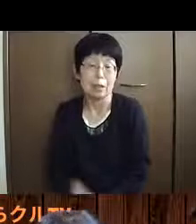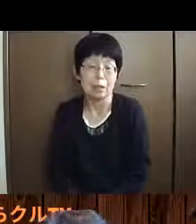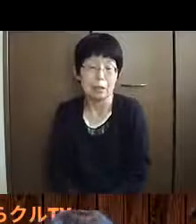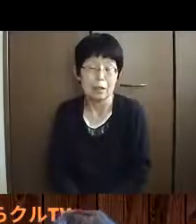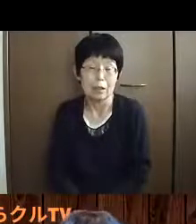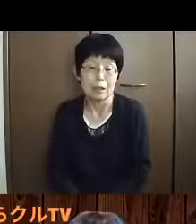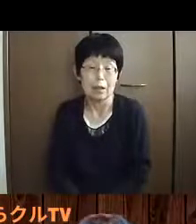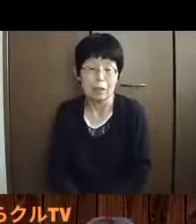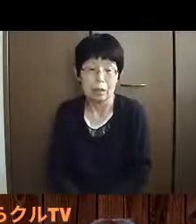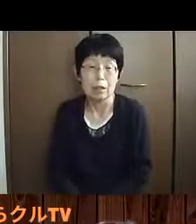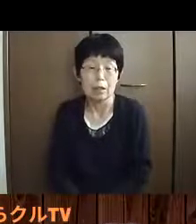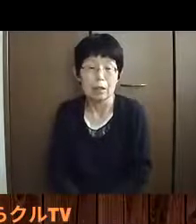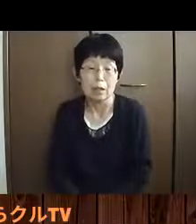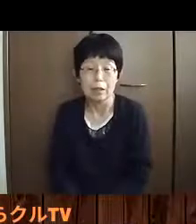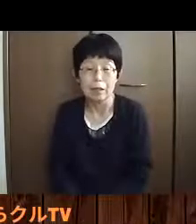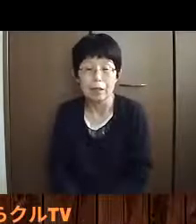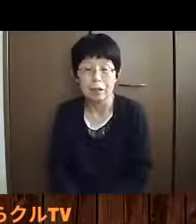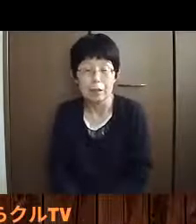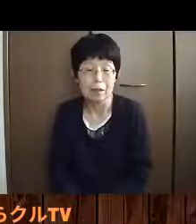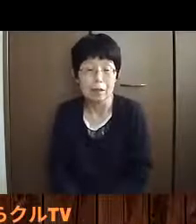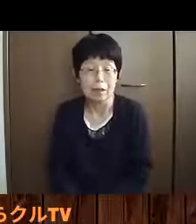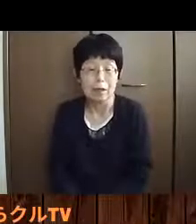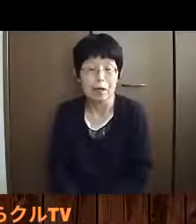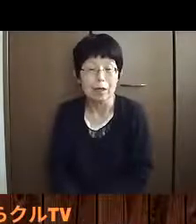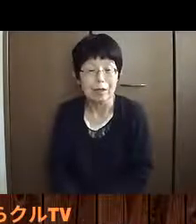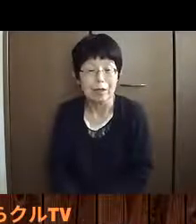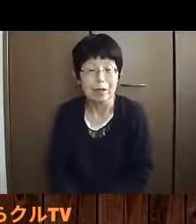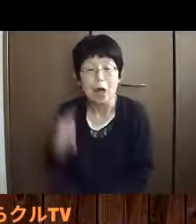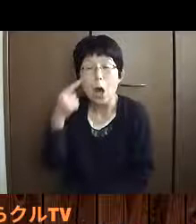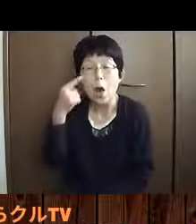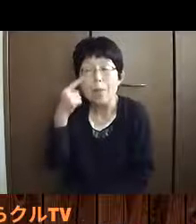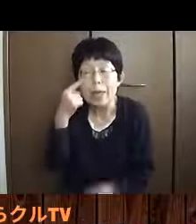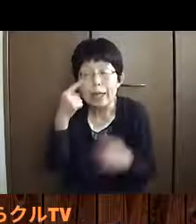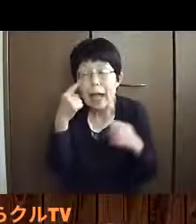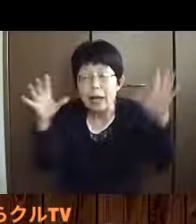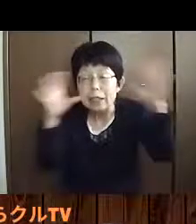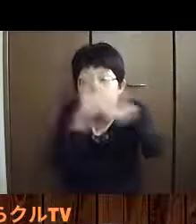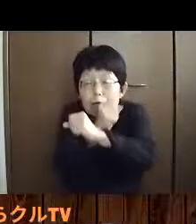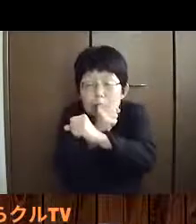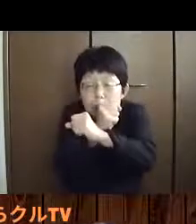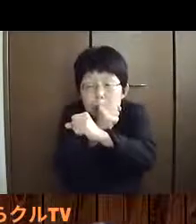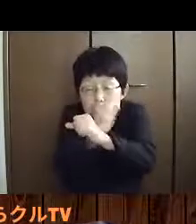うん。こんな、なんかちょっと目がなくなっちゃった妖怪めなしいしとか、